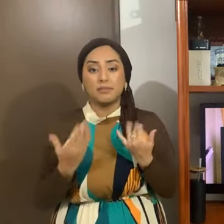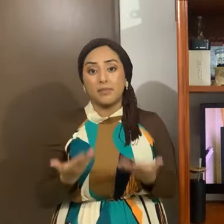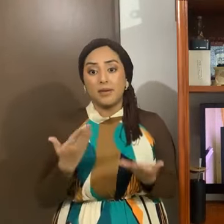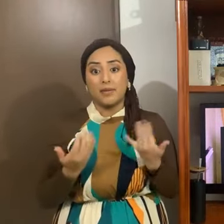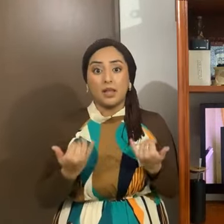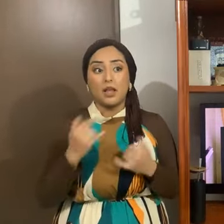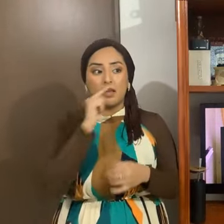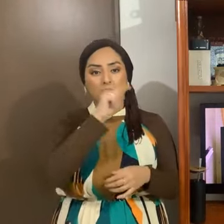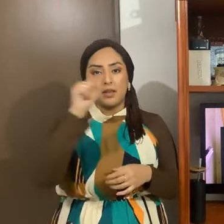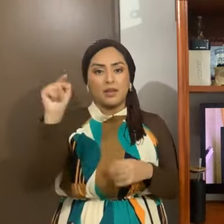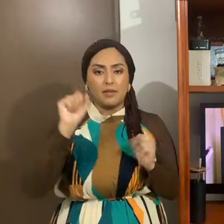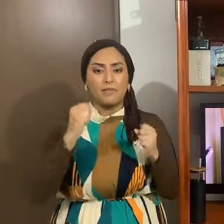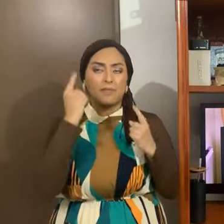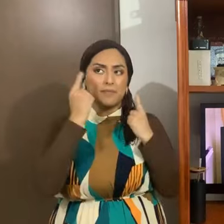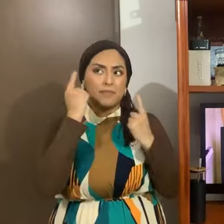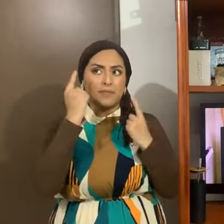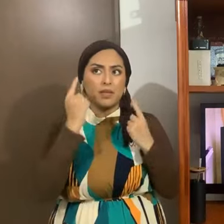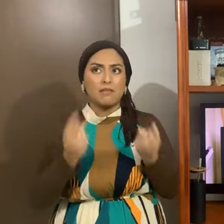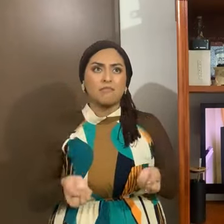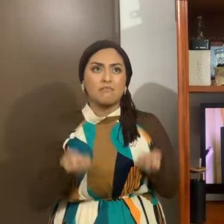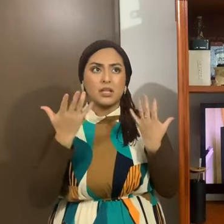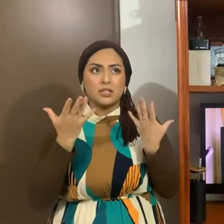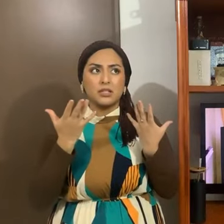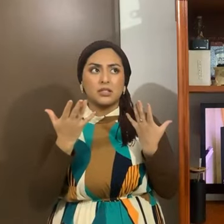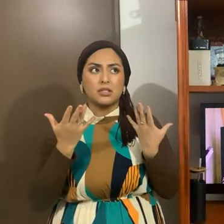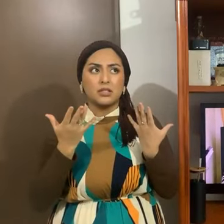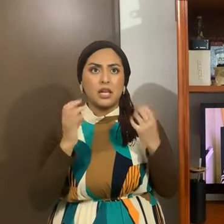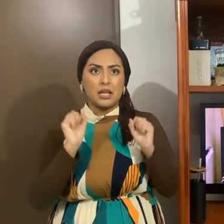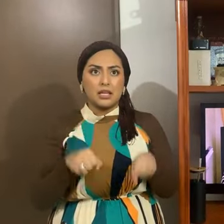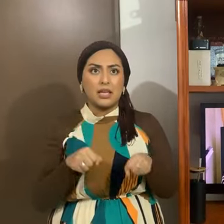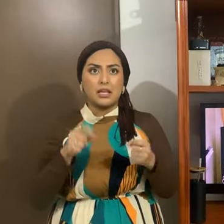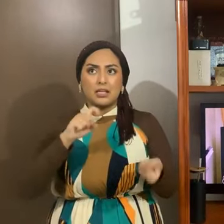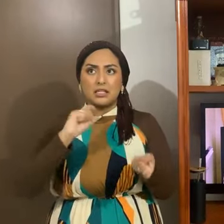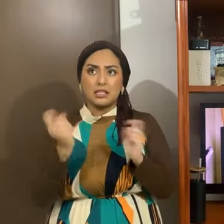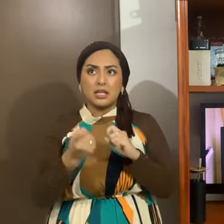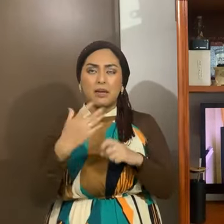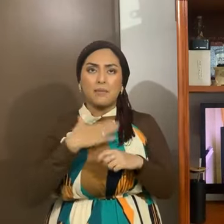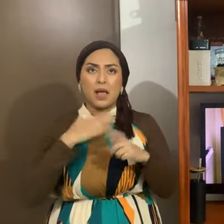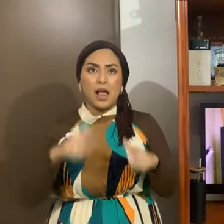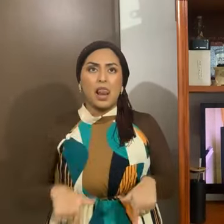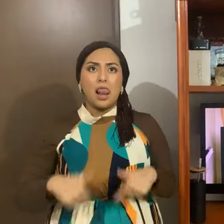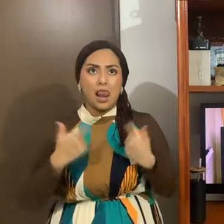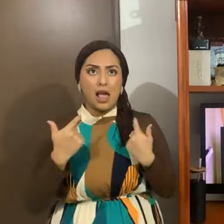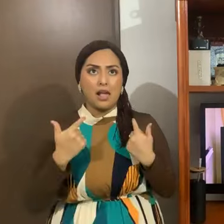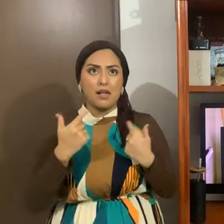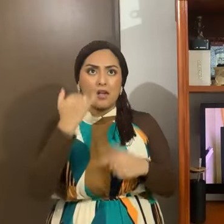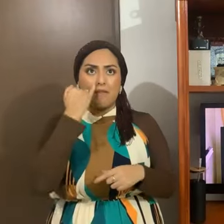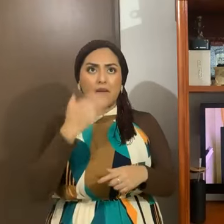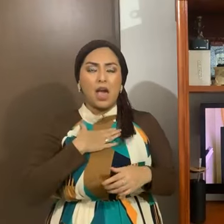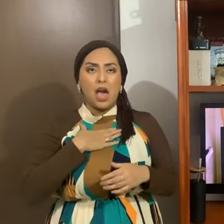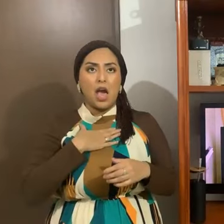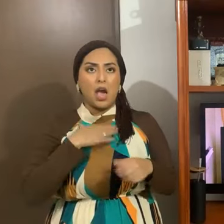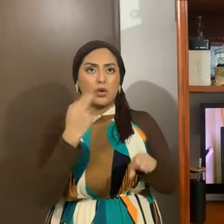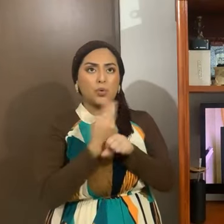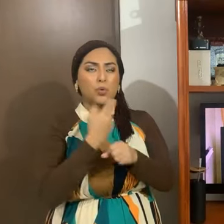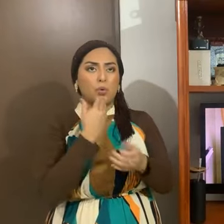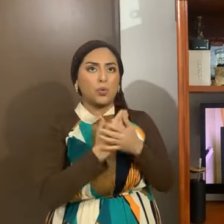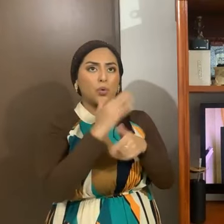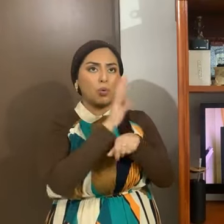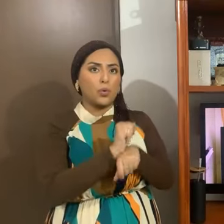ahorita muchos podrán preguntarse, qué tanto puede cambiar mi vida un hábito?